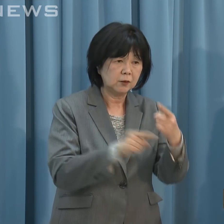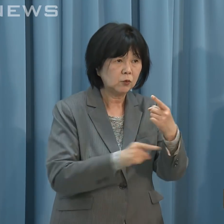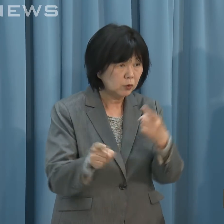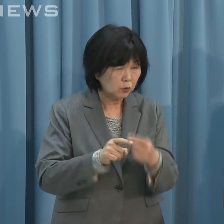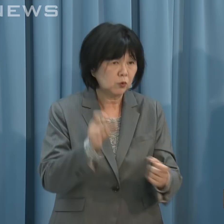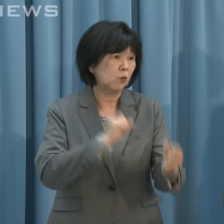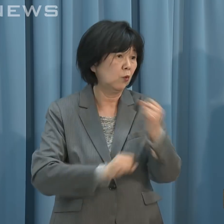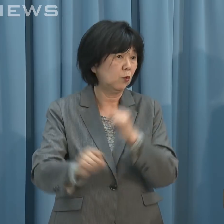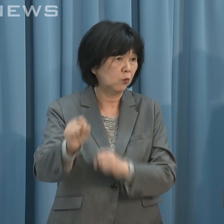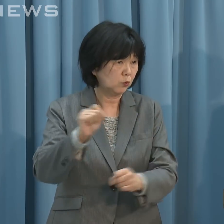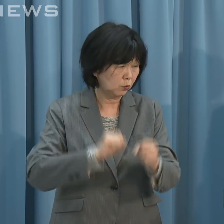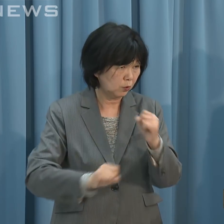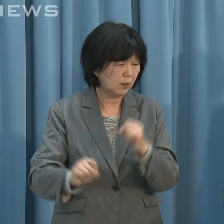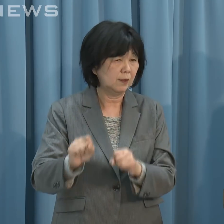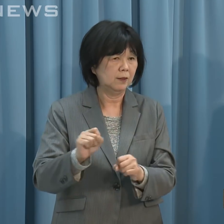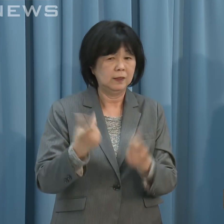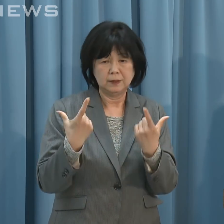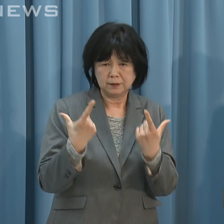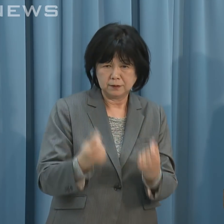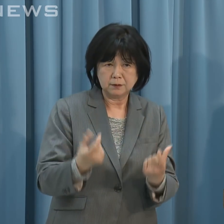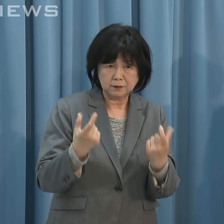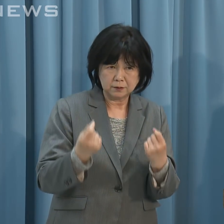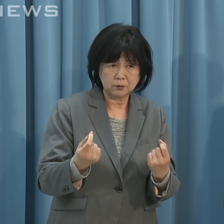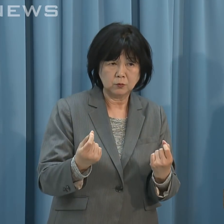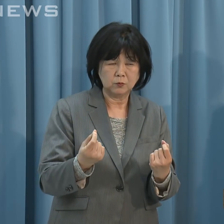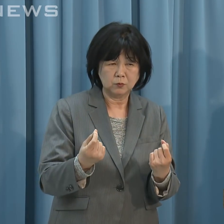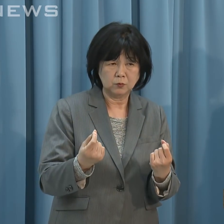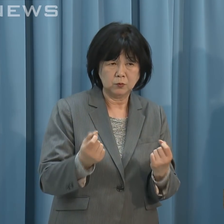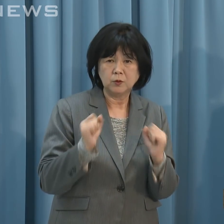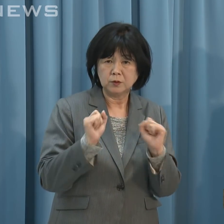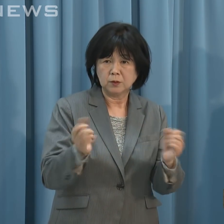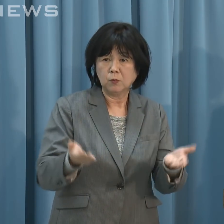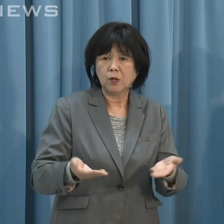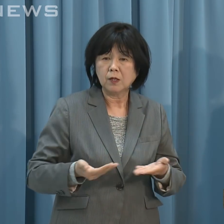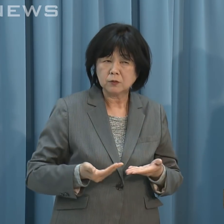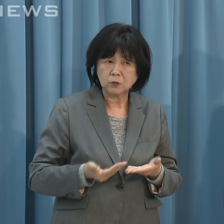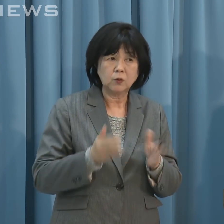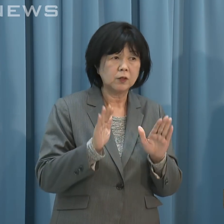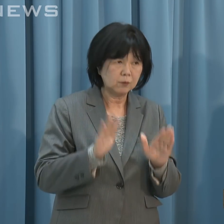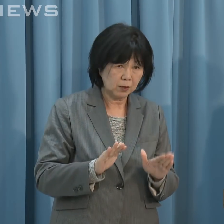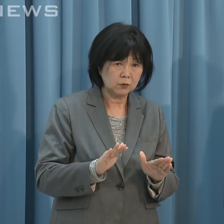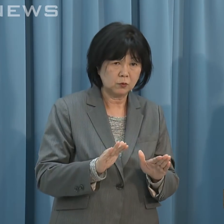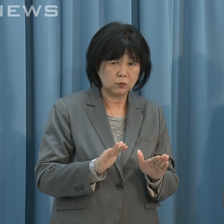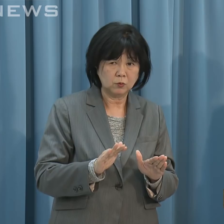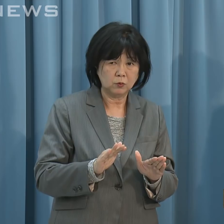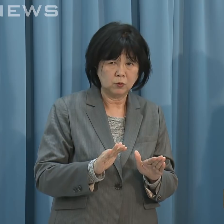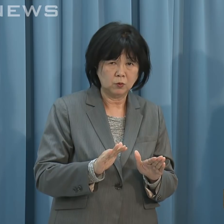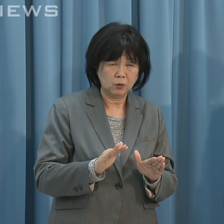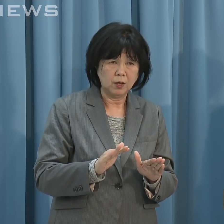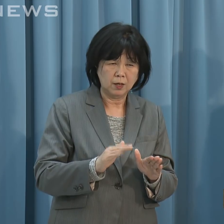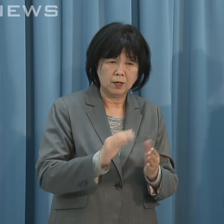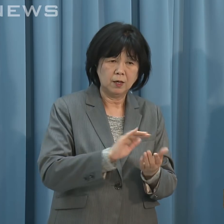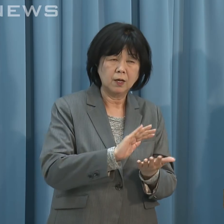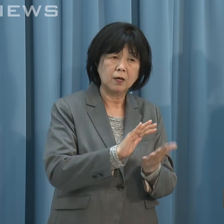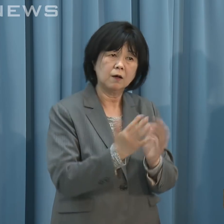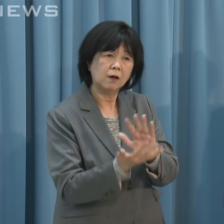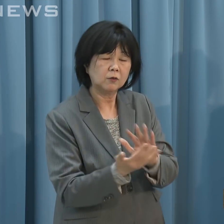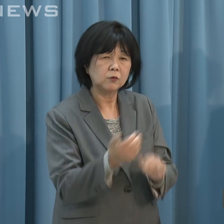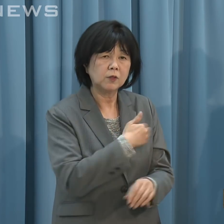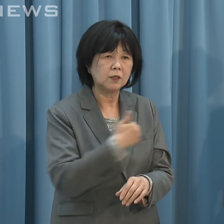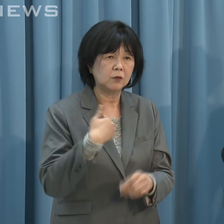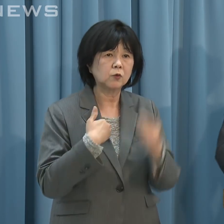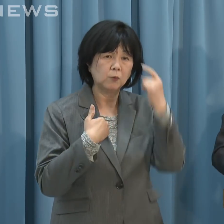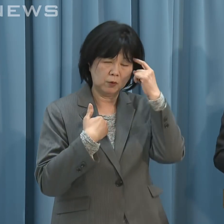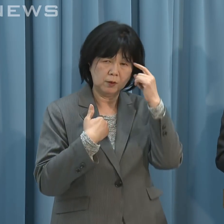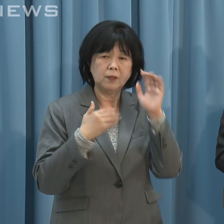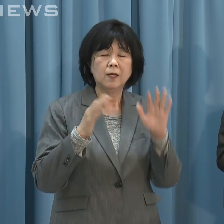動が、きちっとやられていくとですね、今の事態は改善できると、そういう思いで、ま